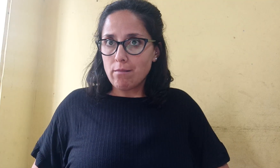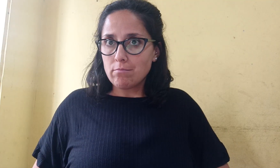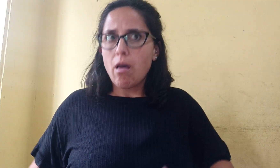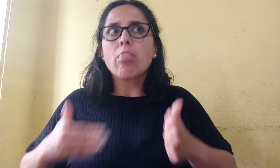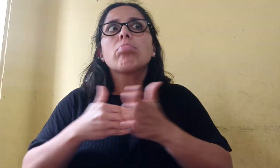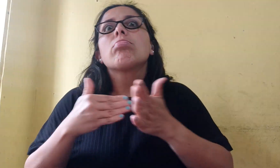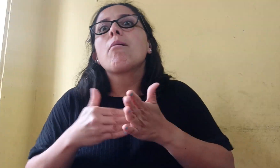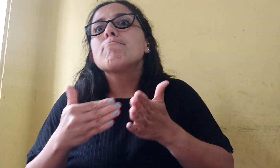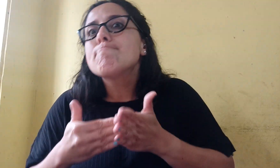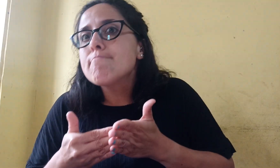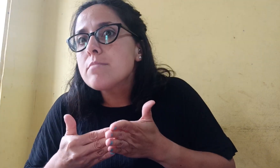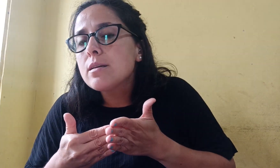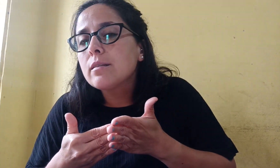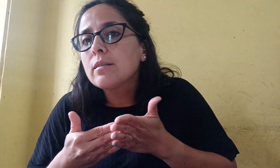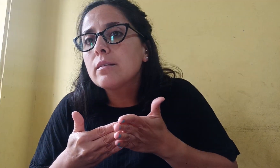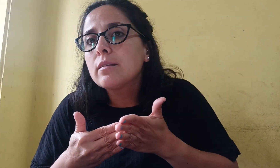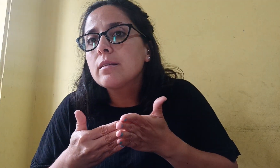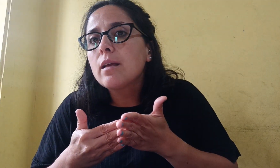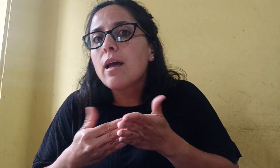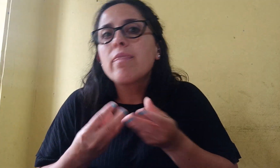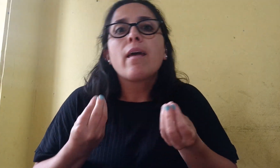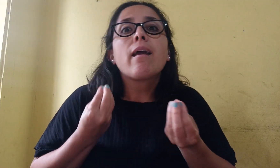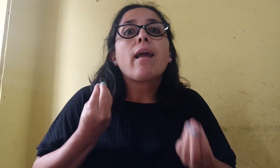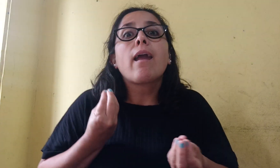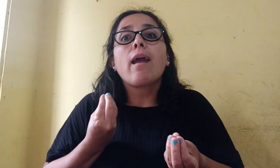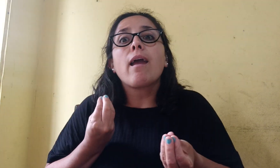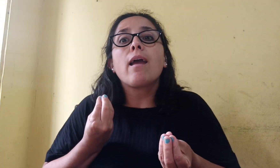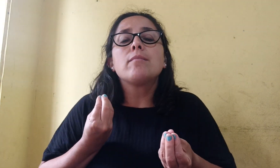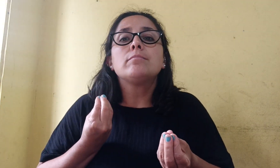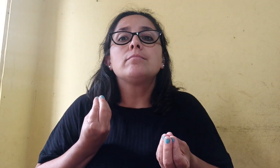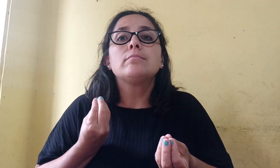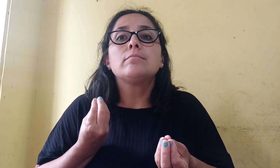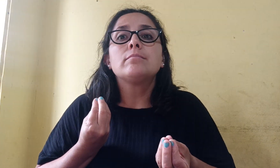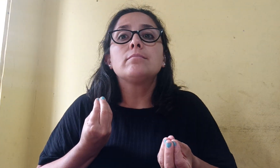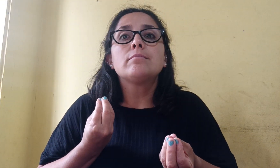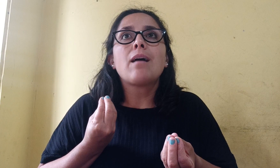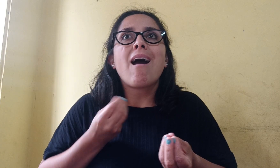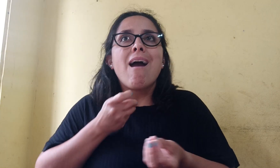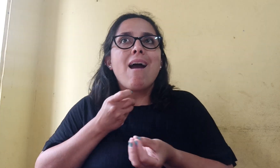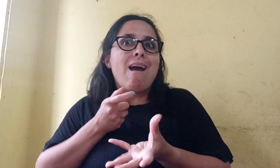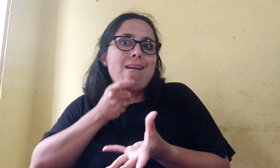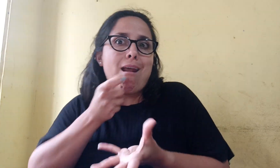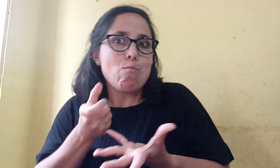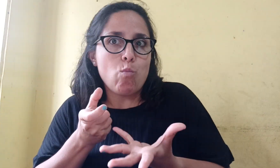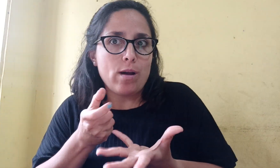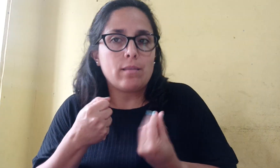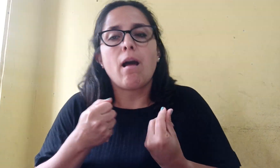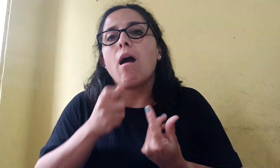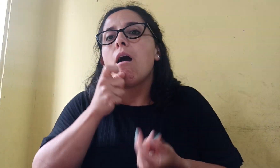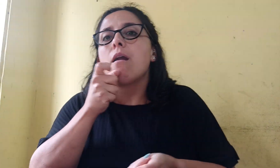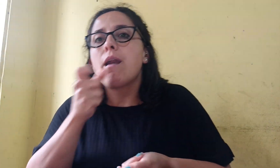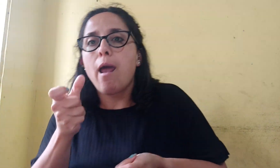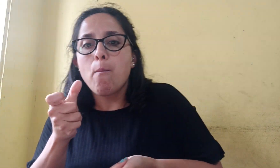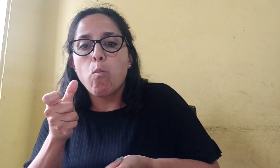dependiendo de qué tipo de respuesta sea. Si es una respuesta somática, o sea,